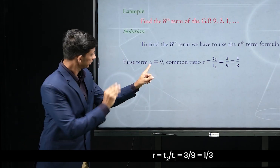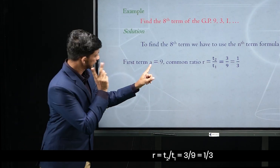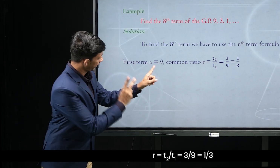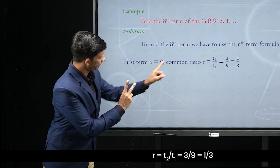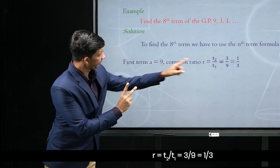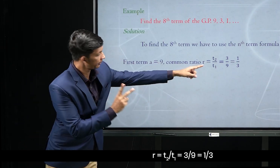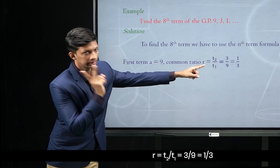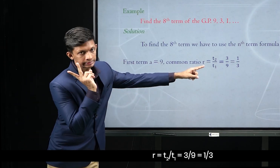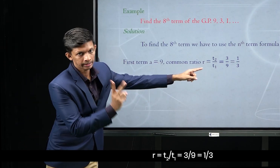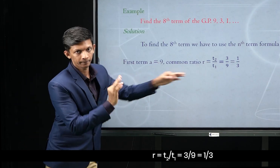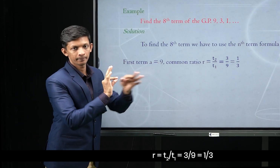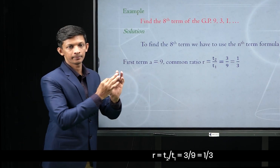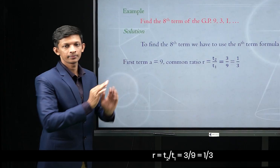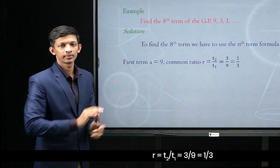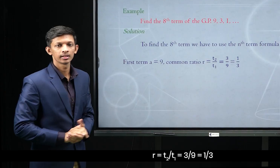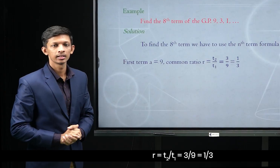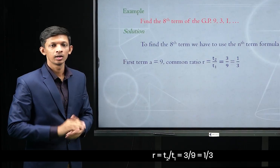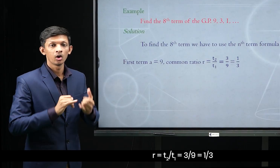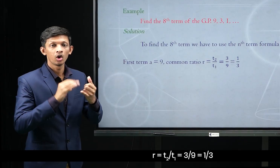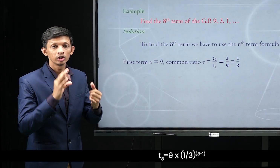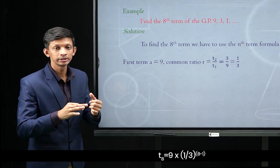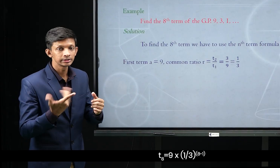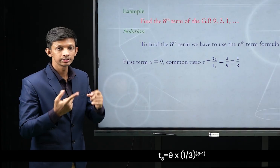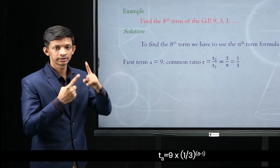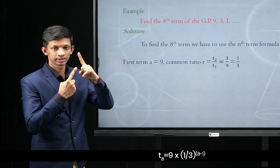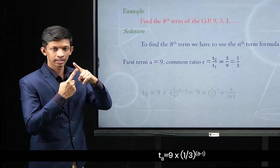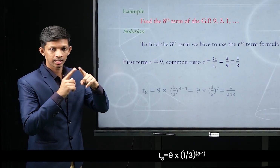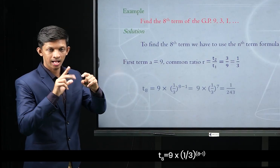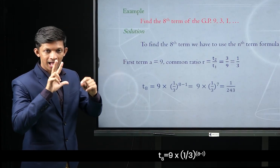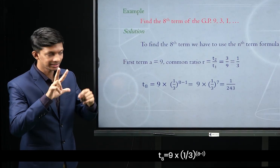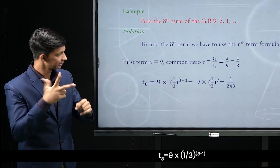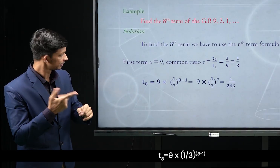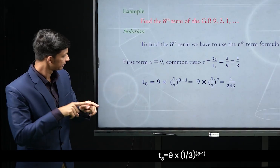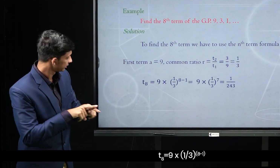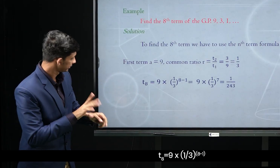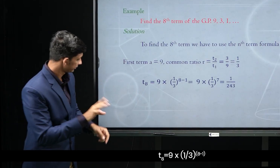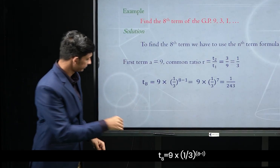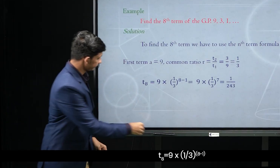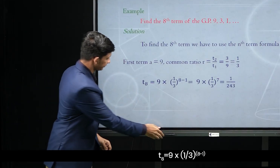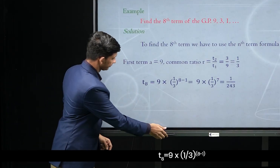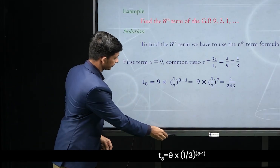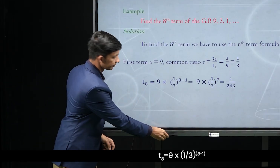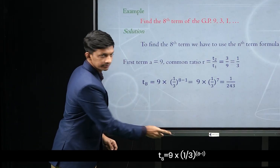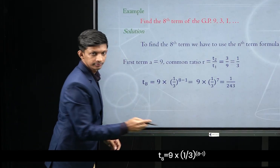9 ஈடு 1 கீழ் 3 டி கீழ் இலக்கு 8 ஈடு 9